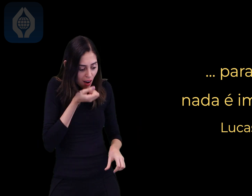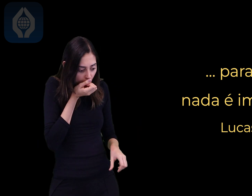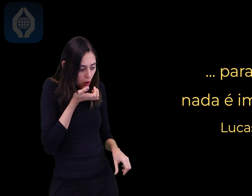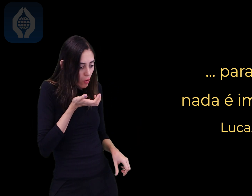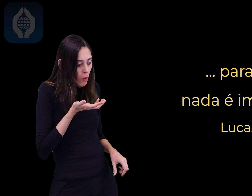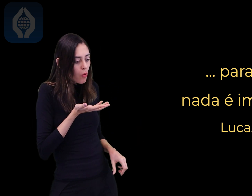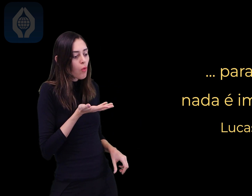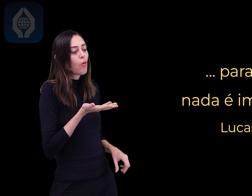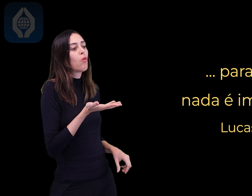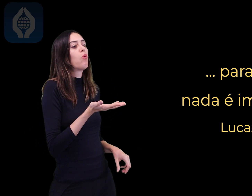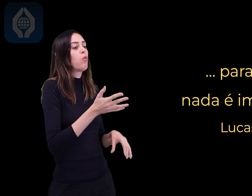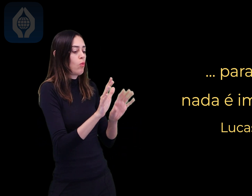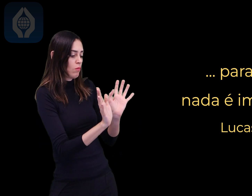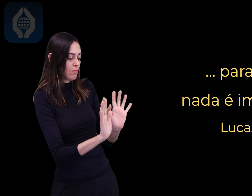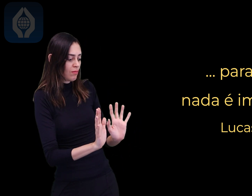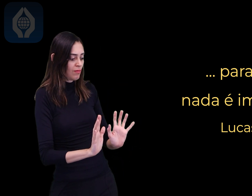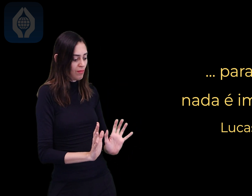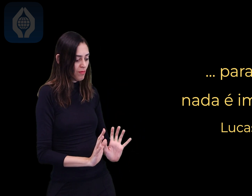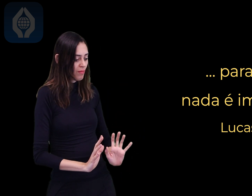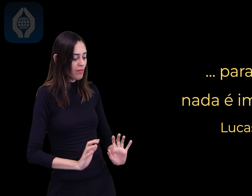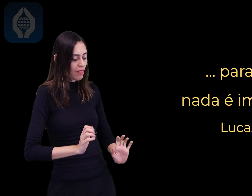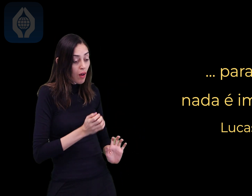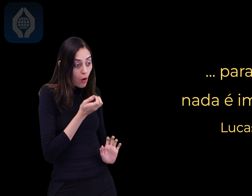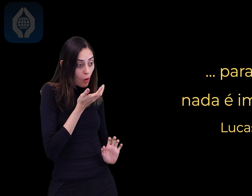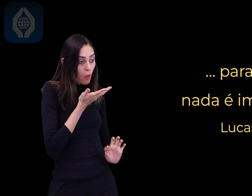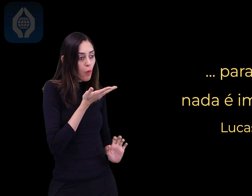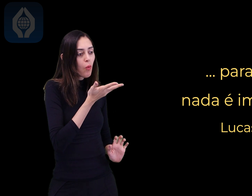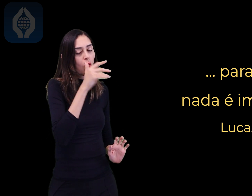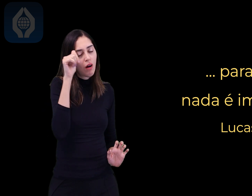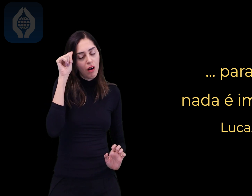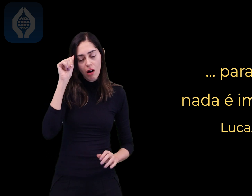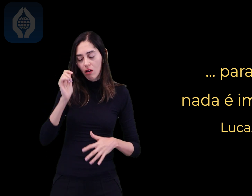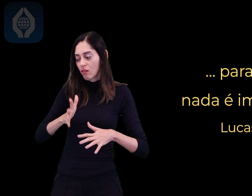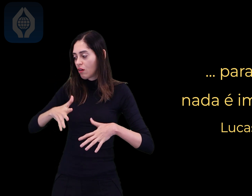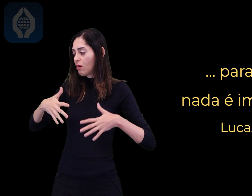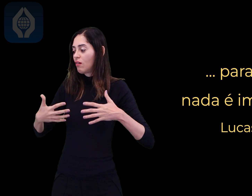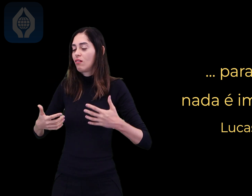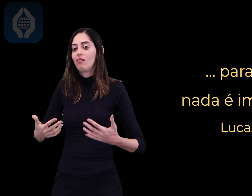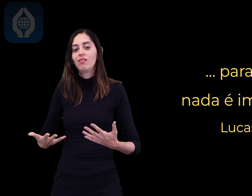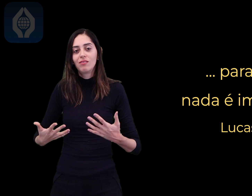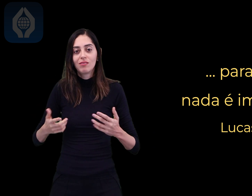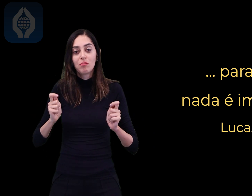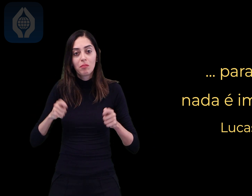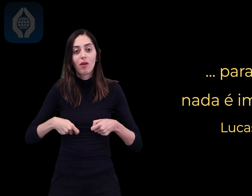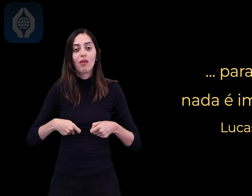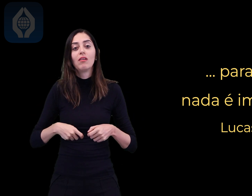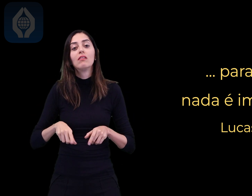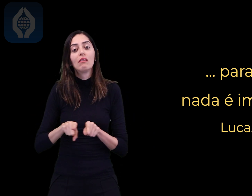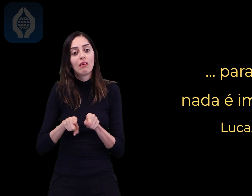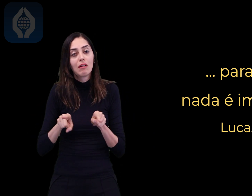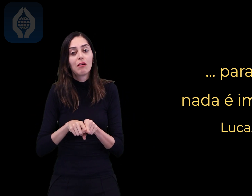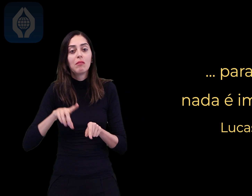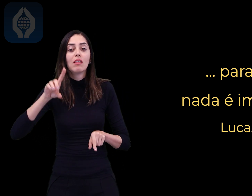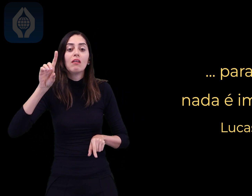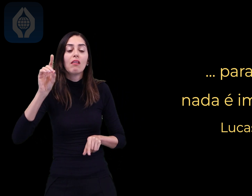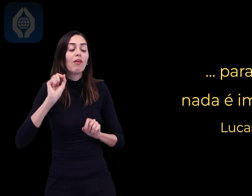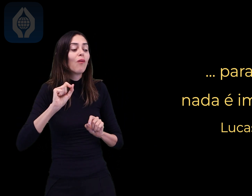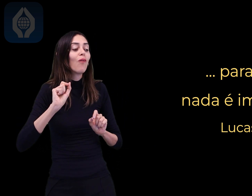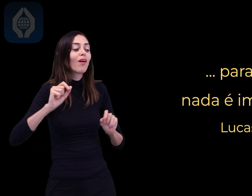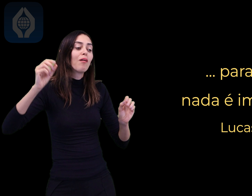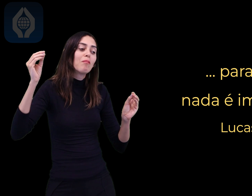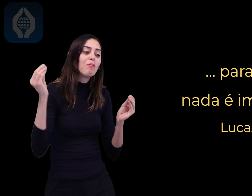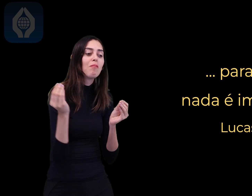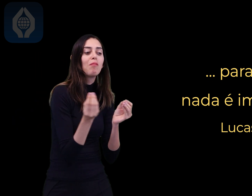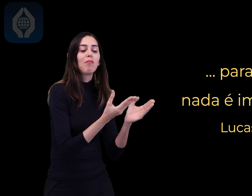que a criança tivesse um pai humano. Também não era difícil para Deus dar a Isabel um filho em sua idade. Deus pode